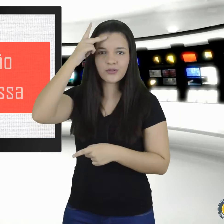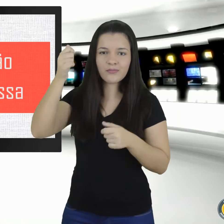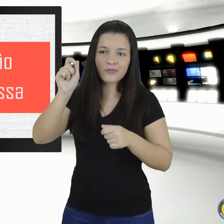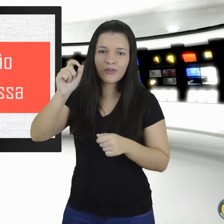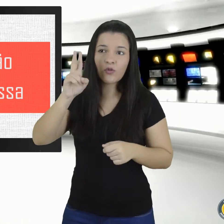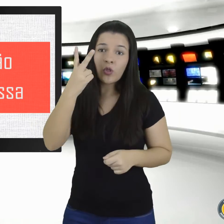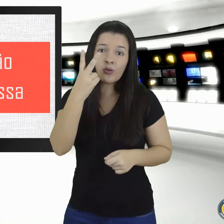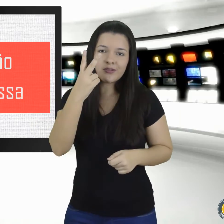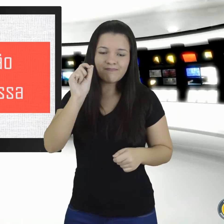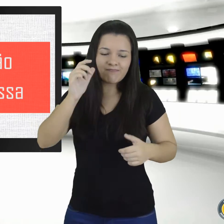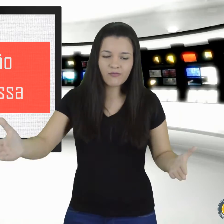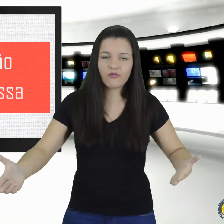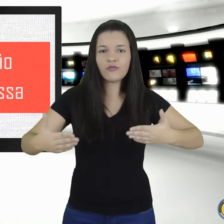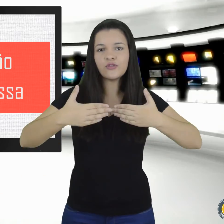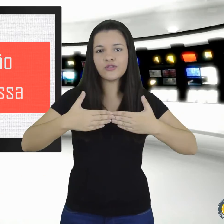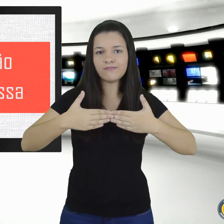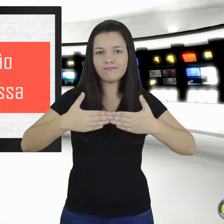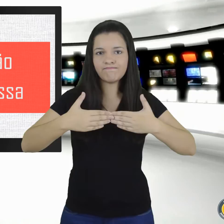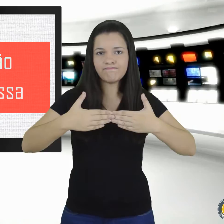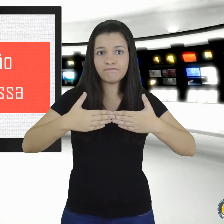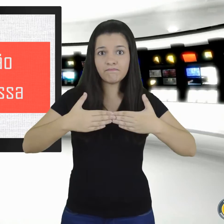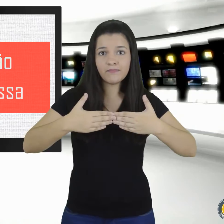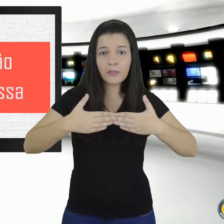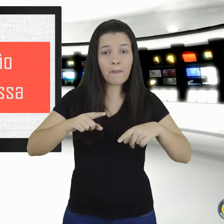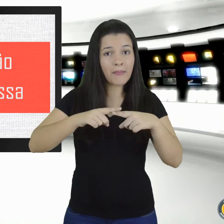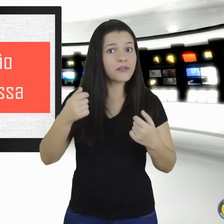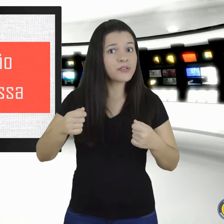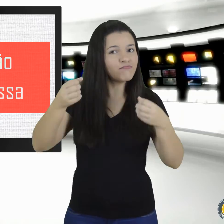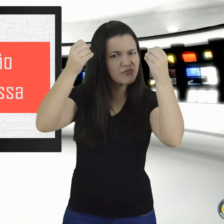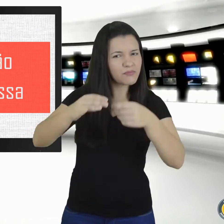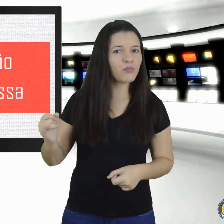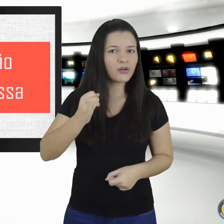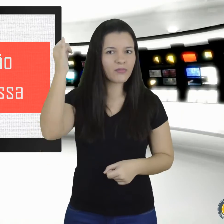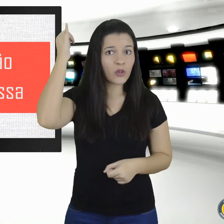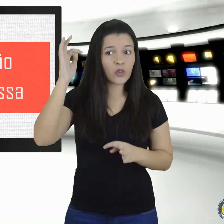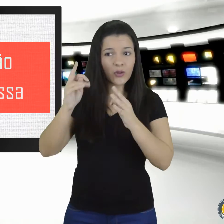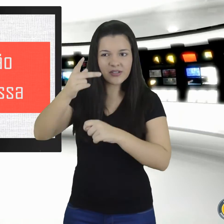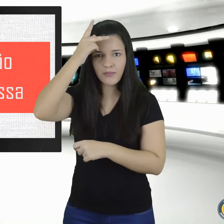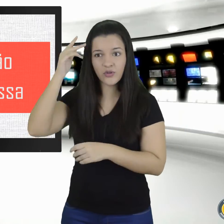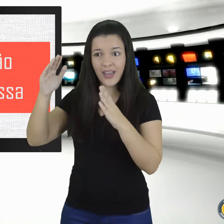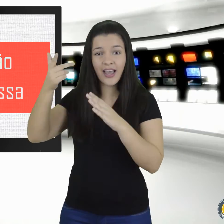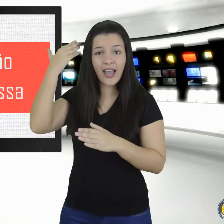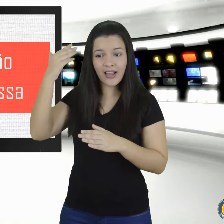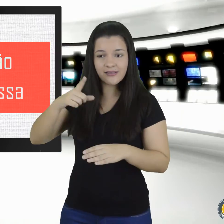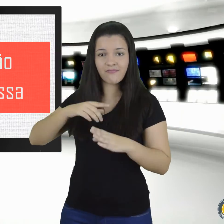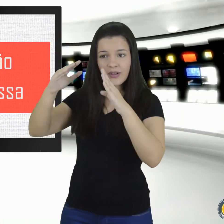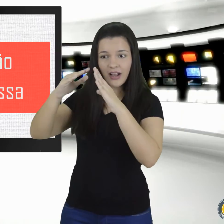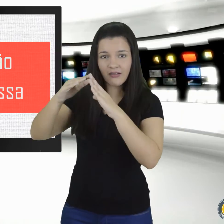São Paulo. Porém, é de extrema importância ressaltar que todos os pacientes continuaram